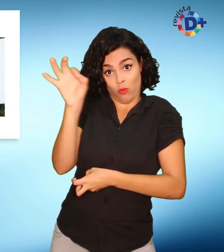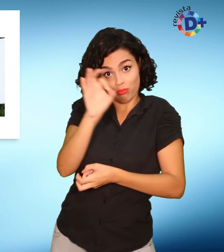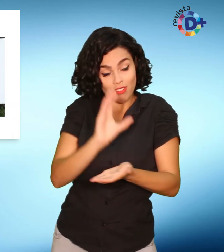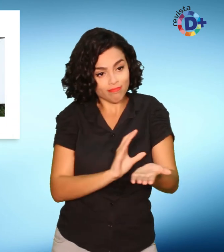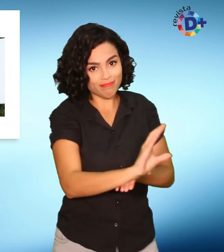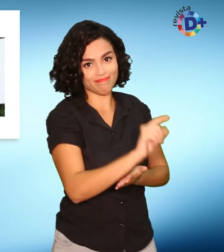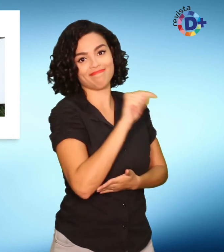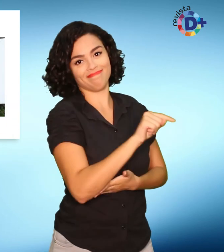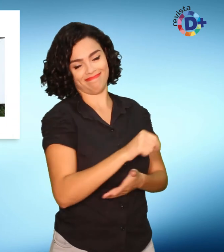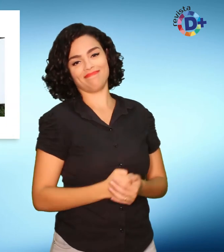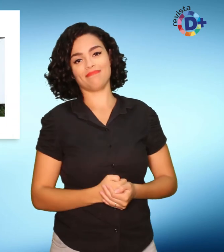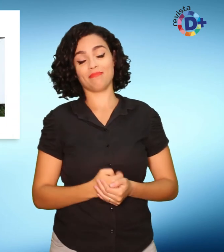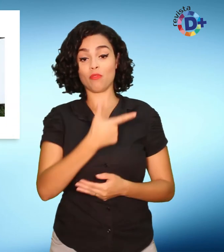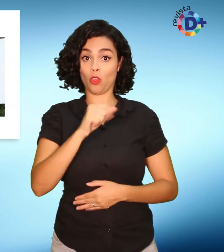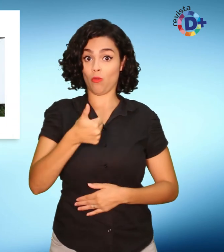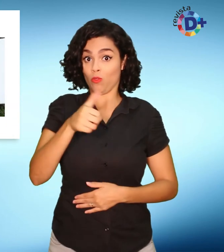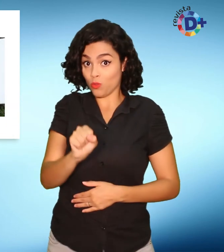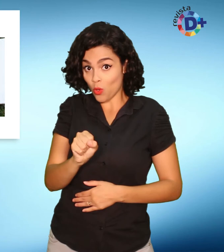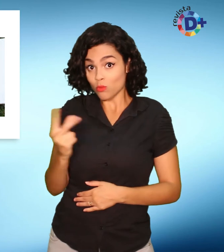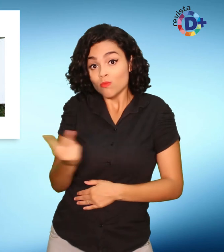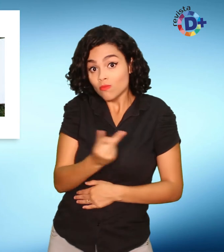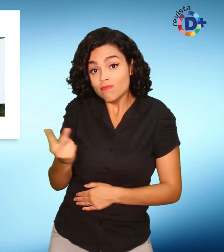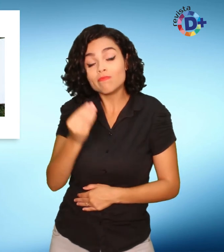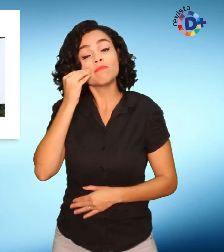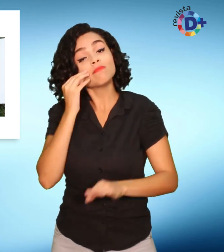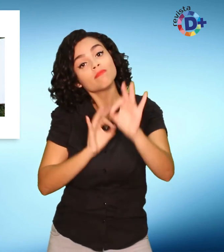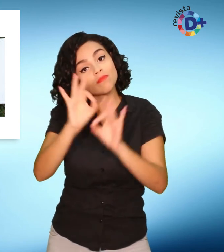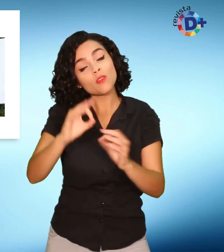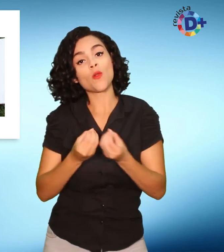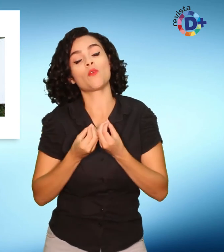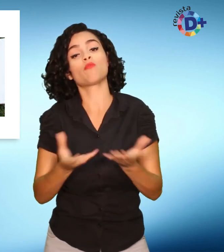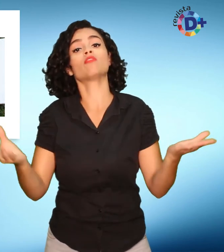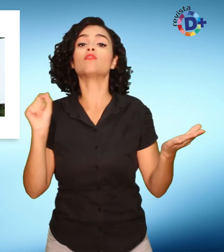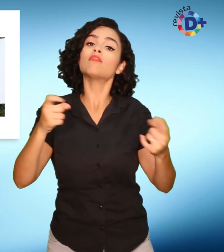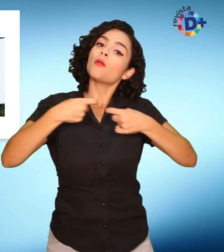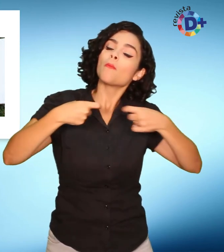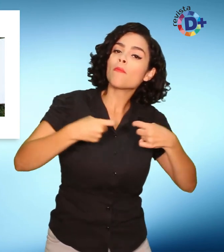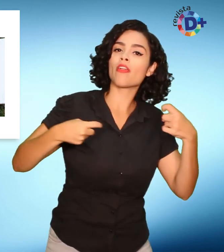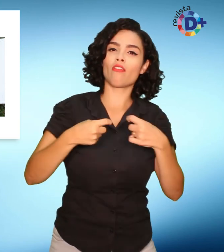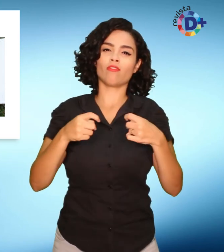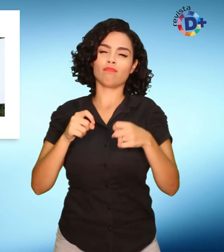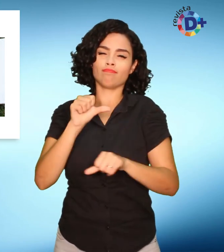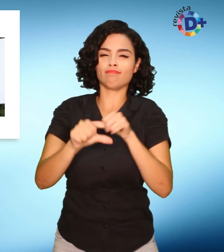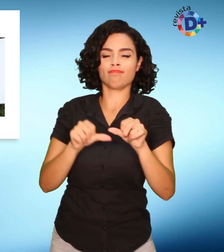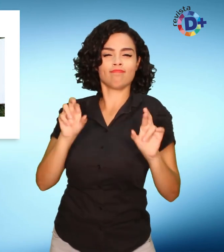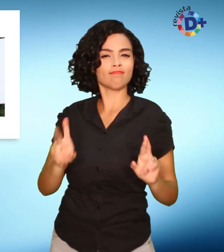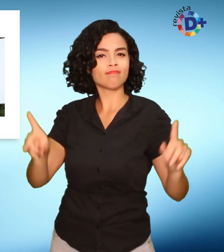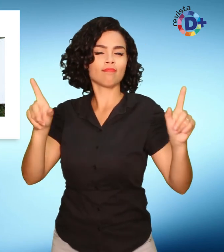instituição já para 2018 johnny marr que planejam oferecer ao mercado meias personalizados